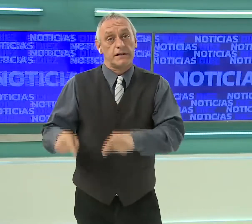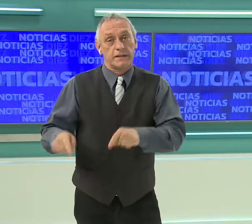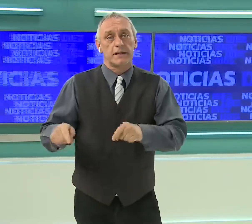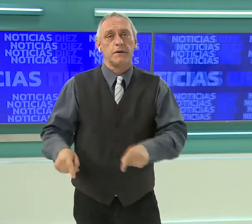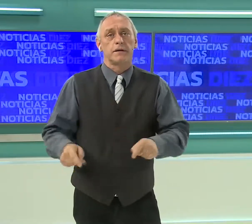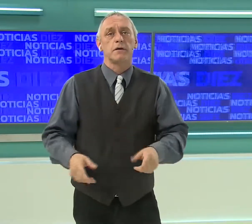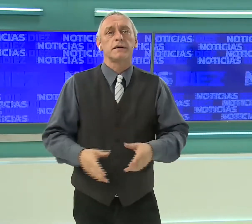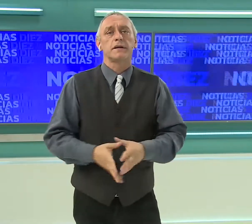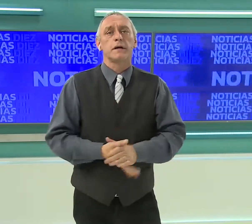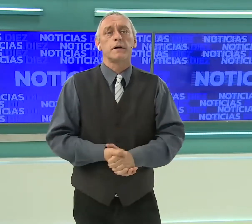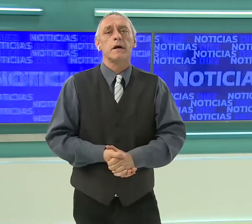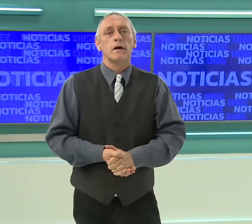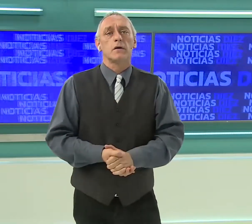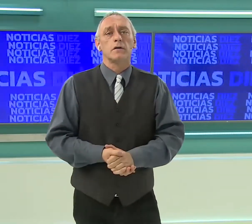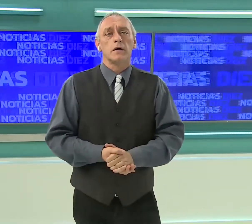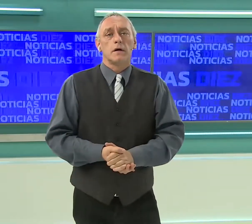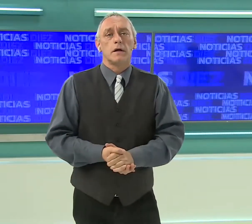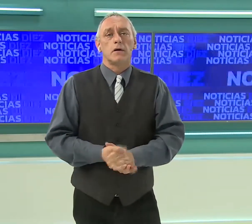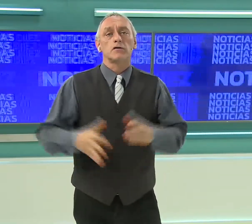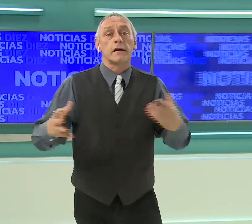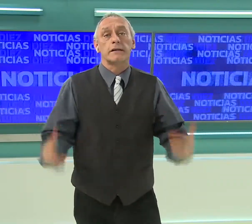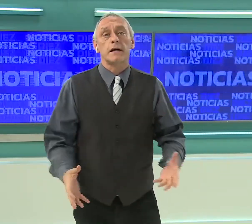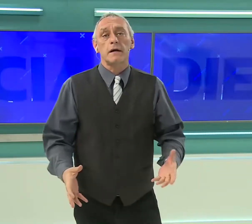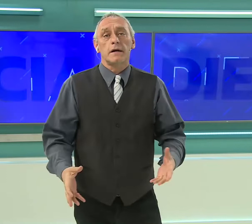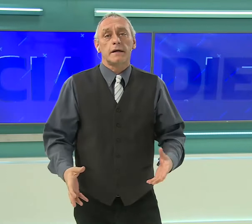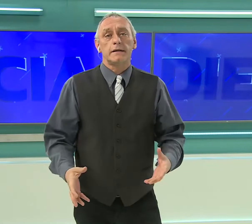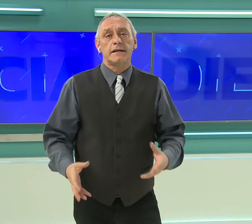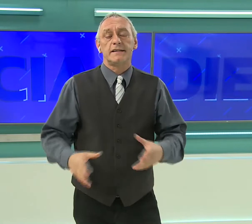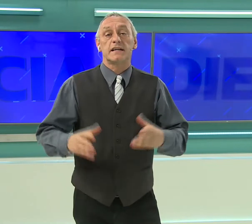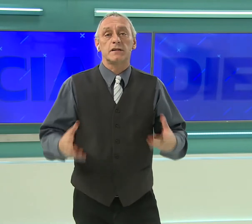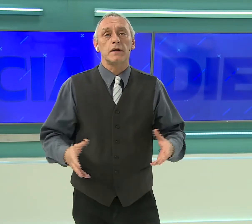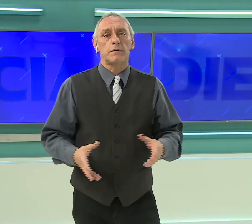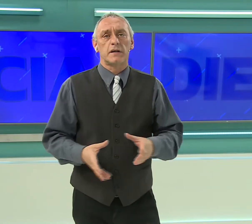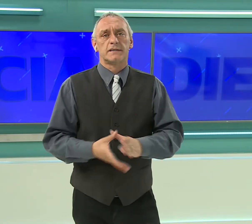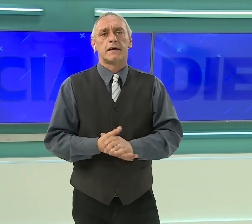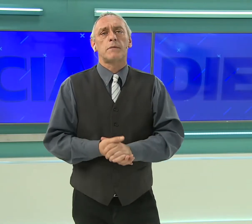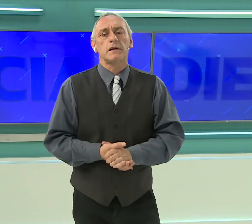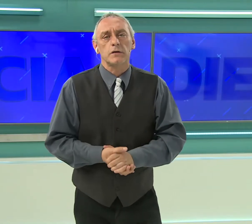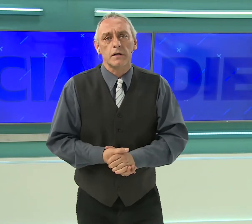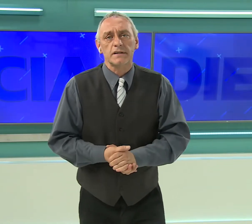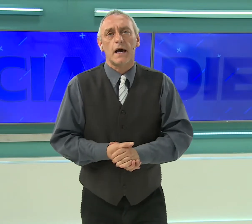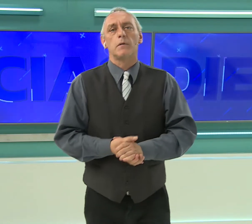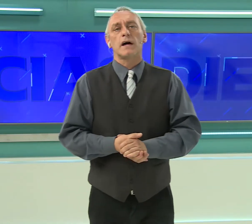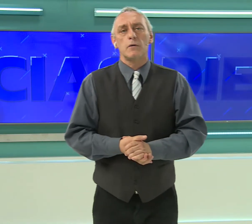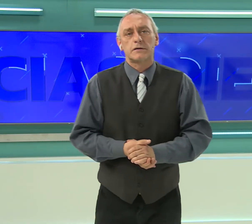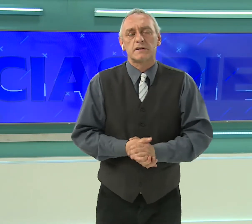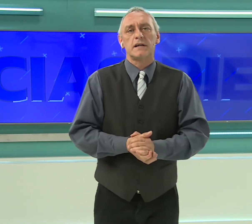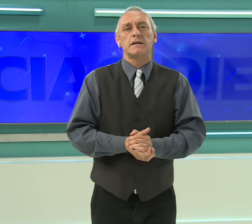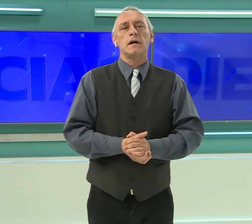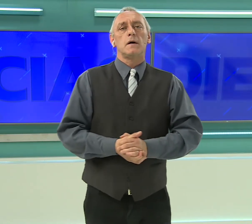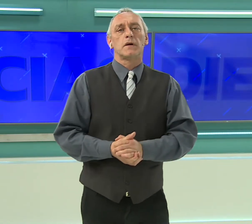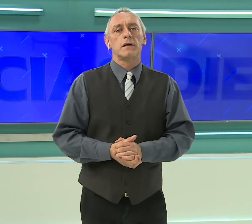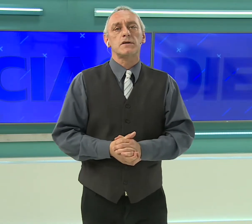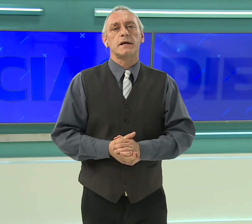de los intendentes también, ¿no? Que tiene que ver con contrarrestar esta incitación a la violencia. Damián Torres, abogado,